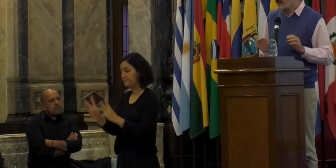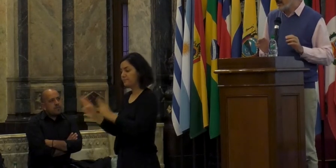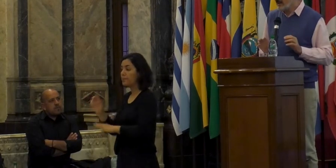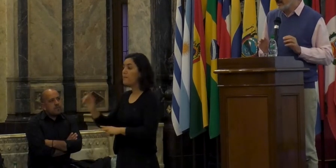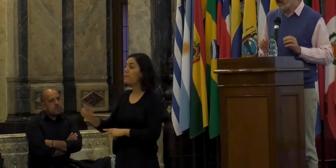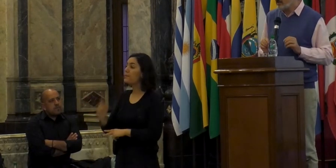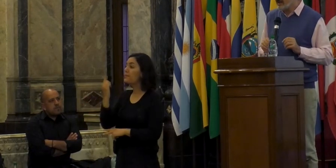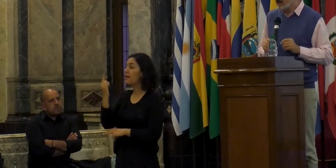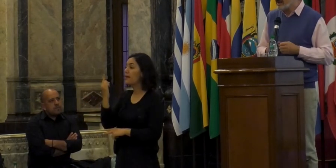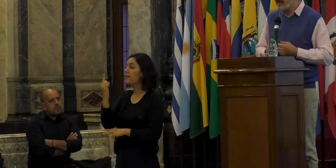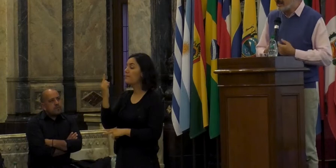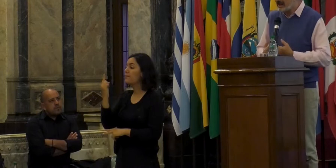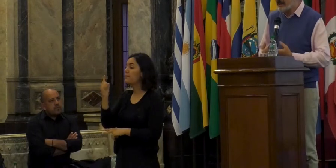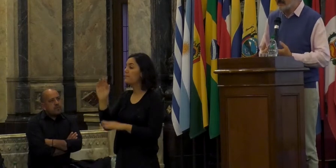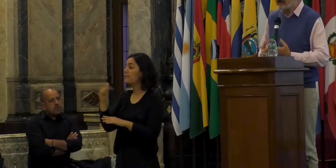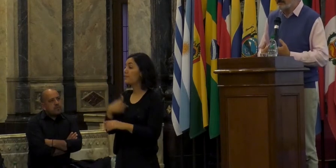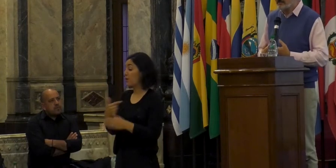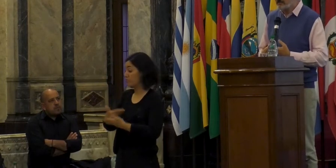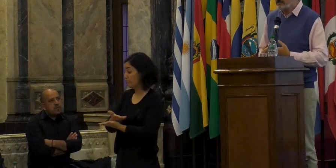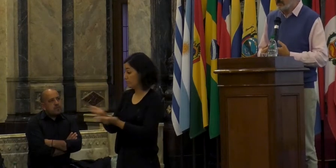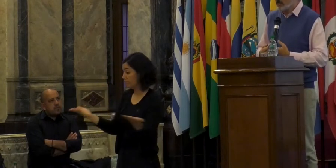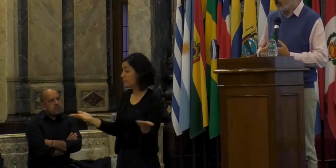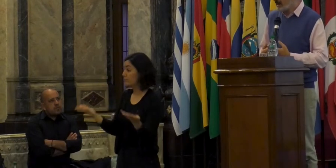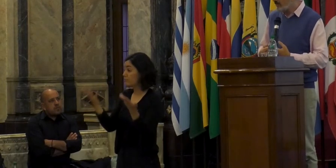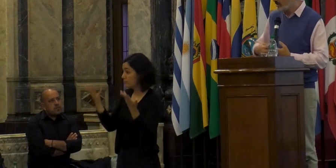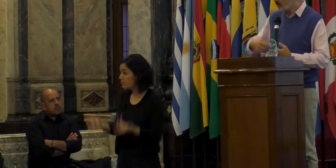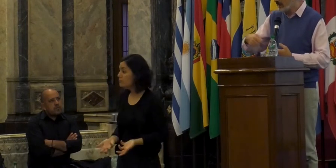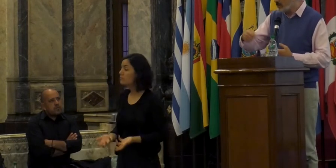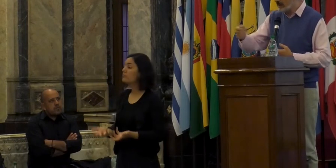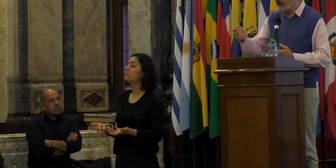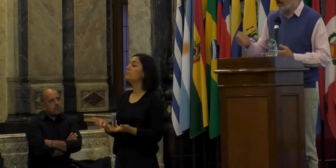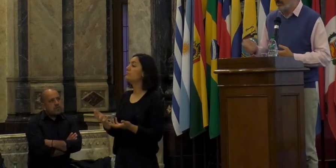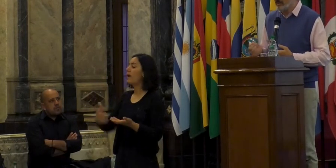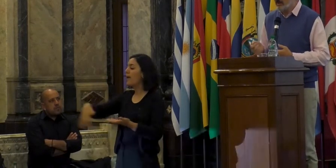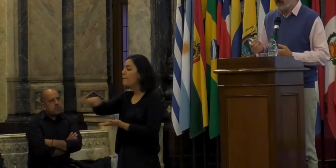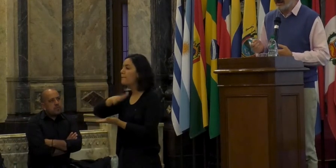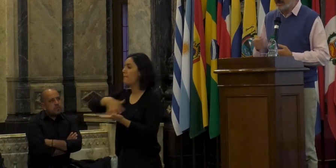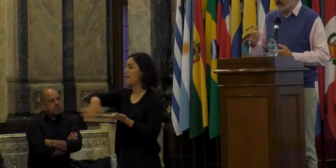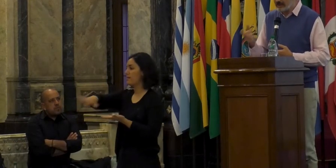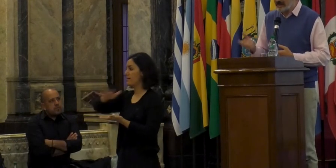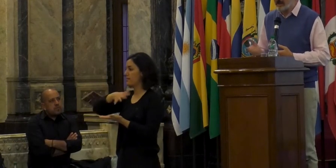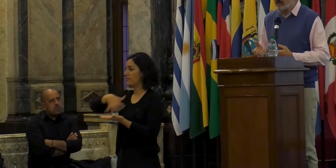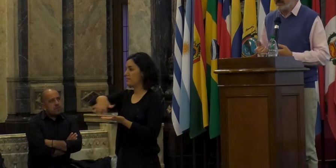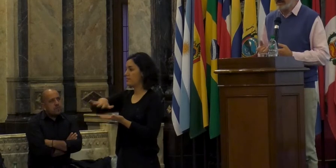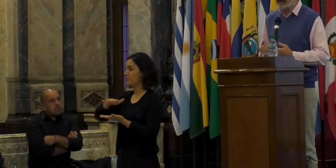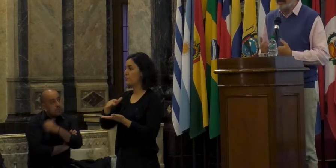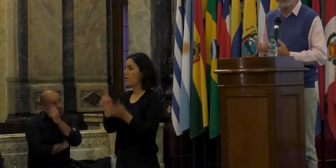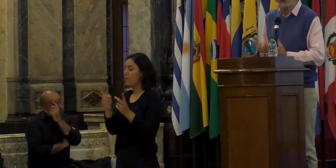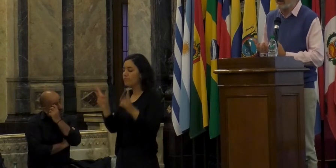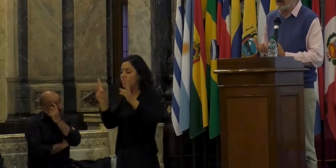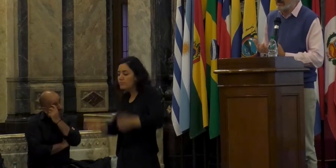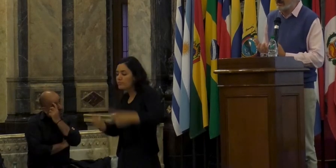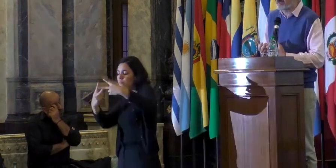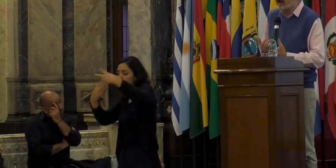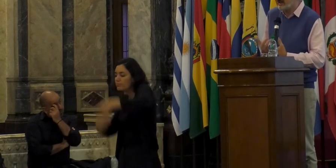primera parte me gustaría presentarles un campo, dibujar un campo, recortar de alguna manera qué es